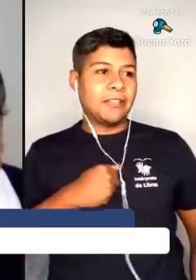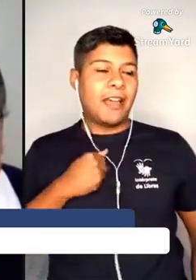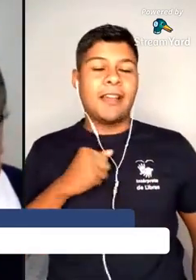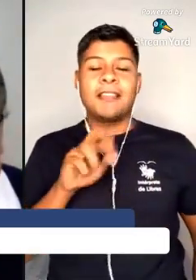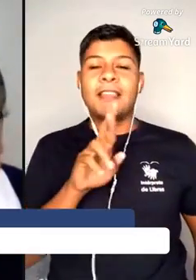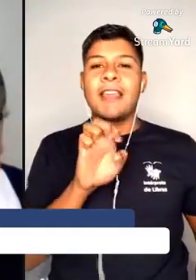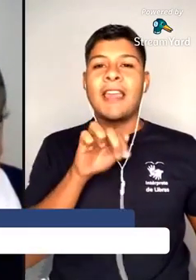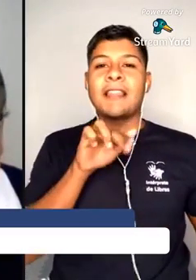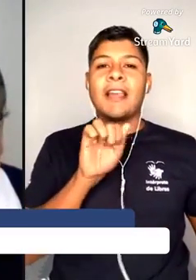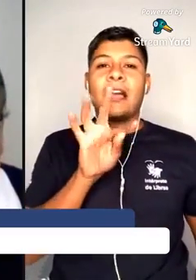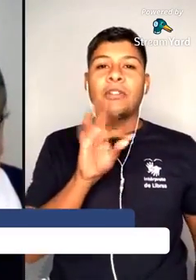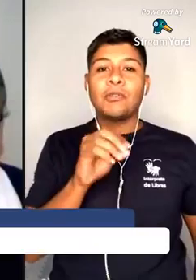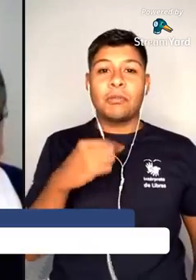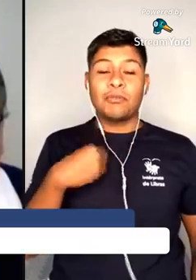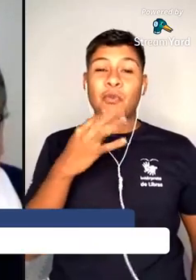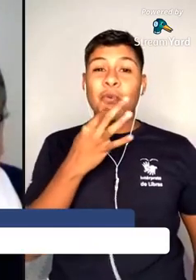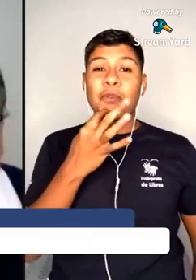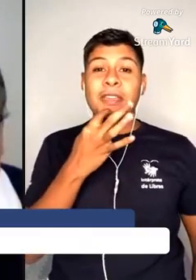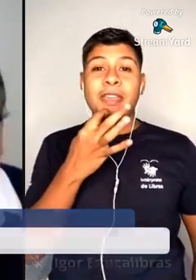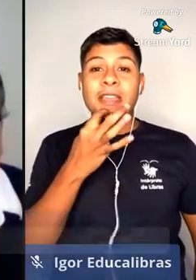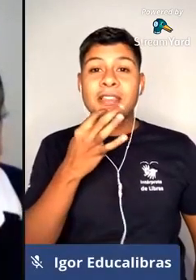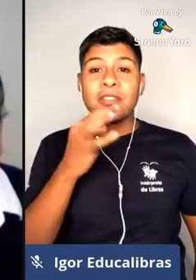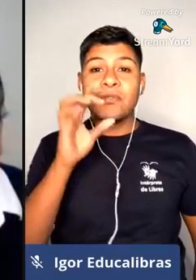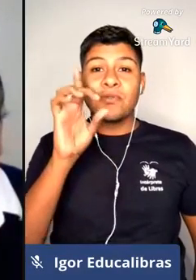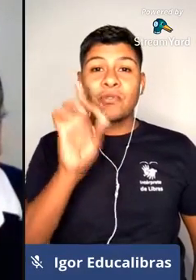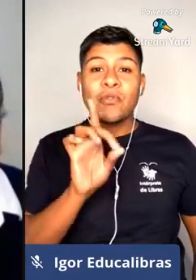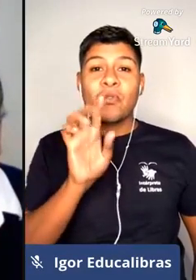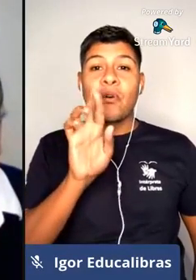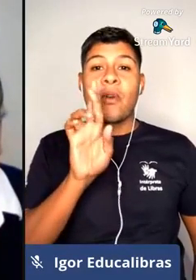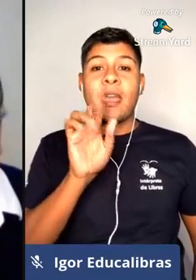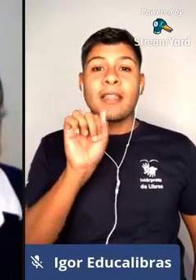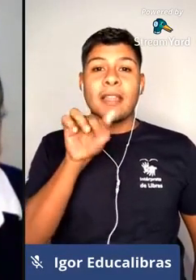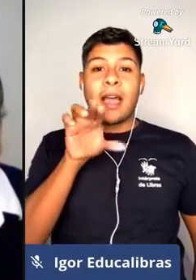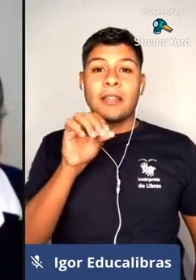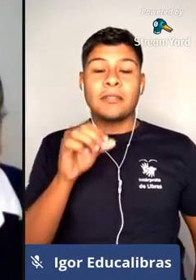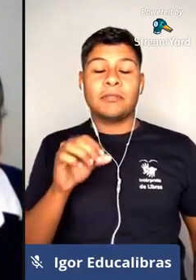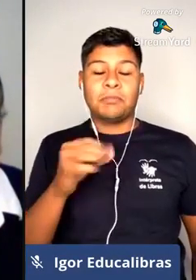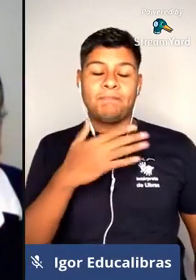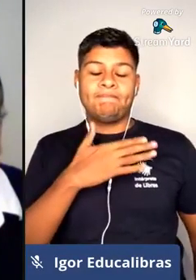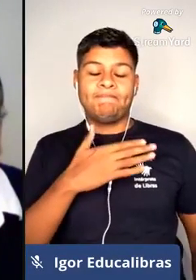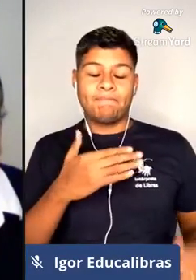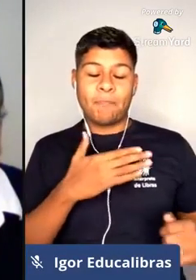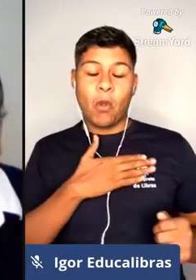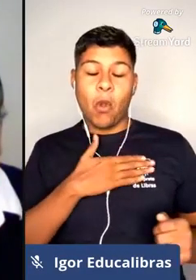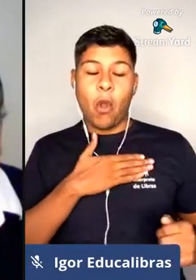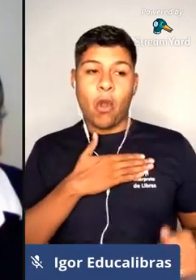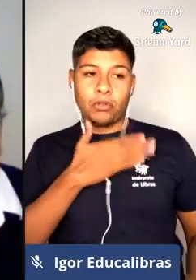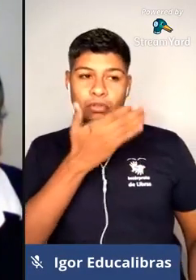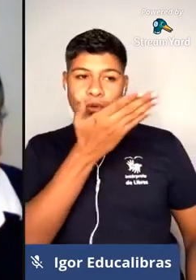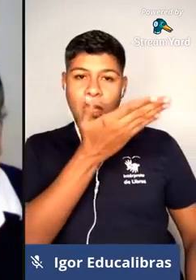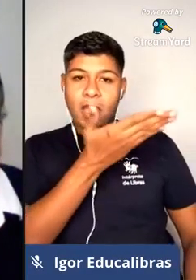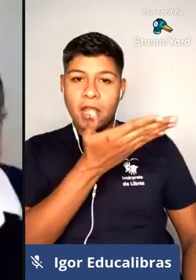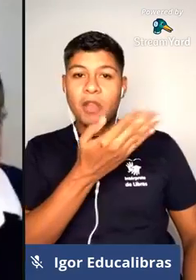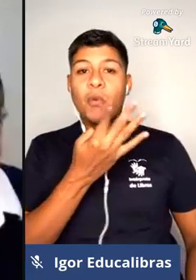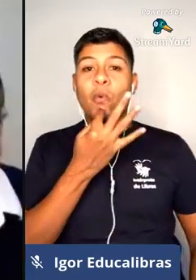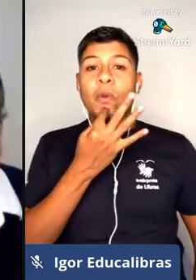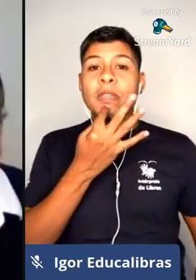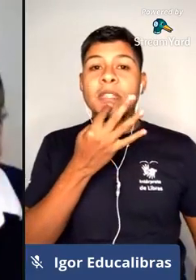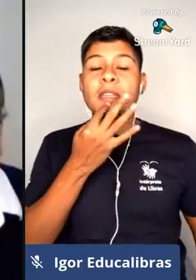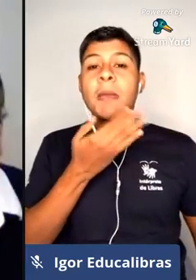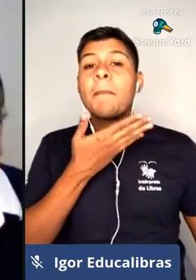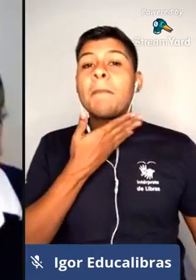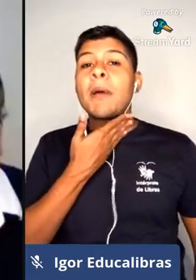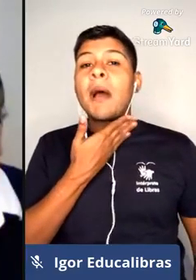Né? Eu conheço pouco o doutor Renato, mas tenho uma admiração profunda por ele. Nós nos conhecemos, batemos um papo, e